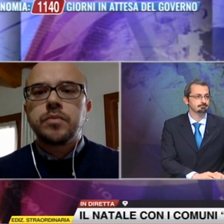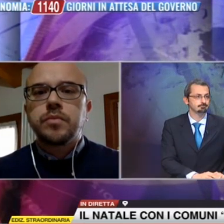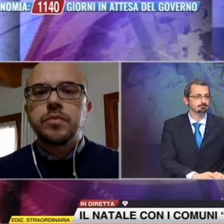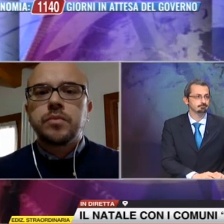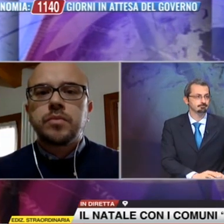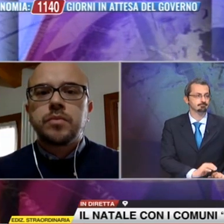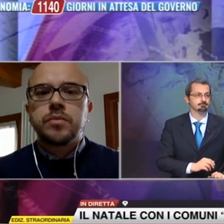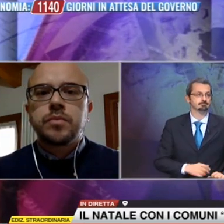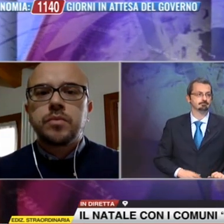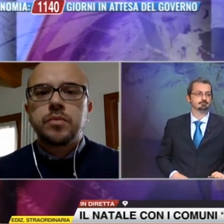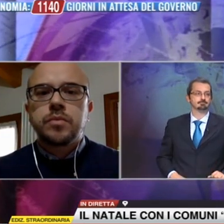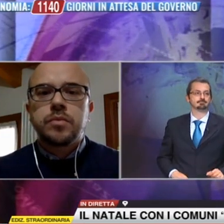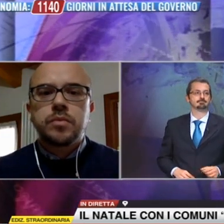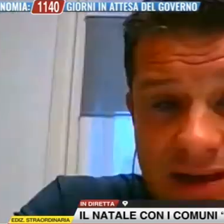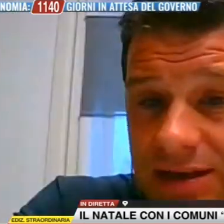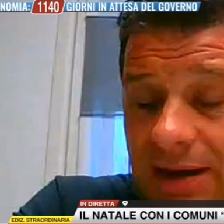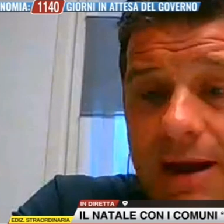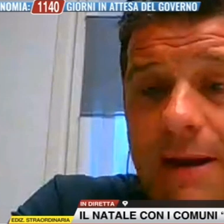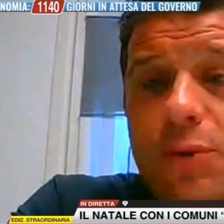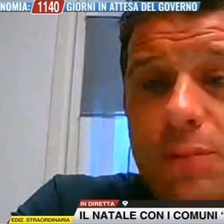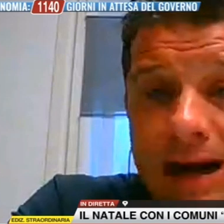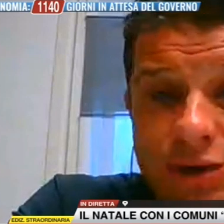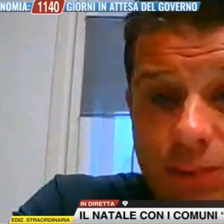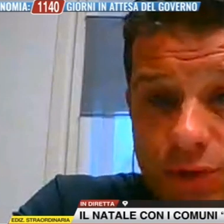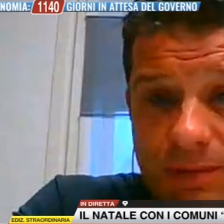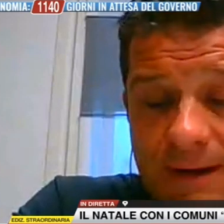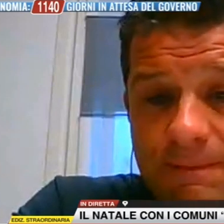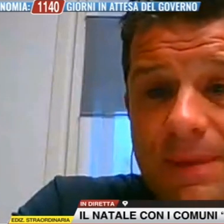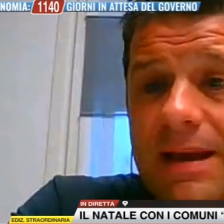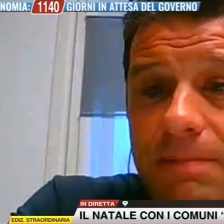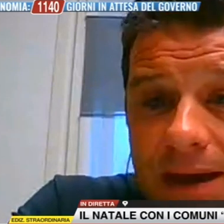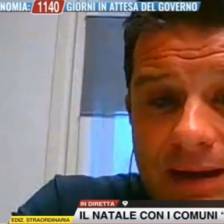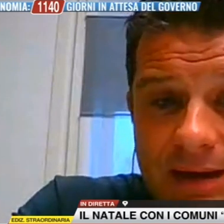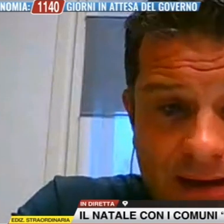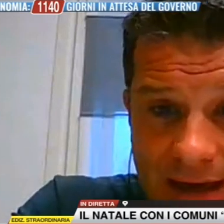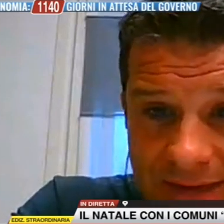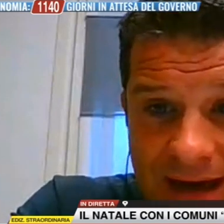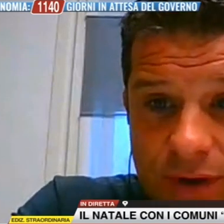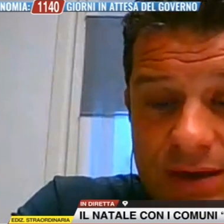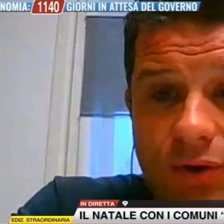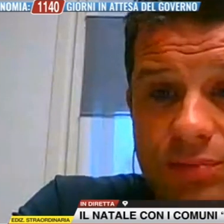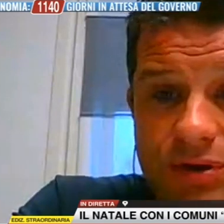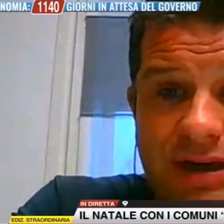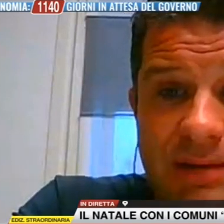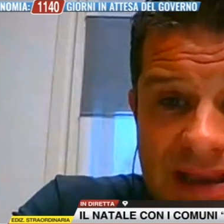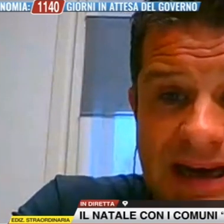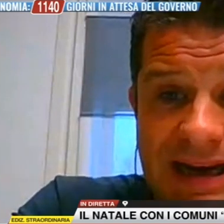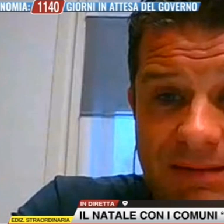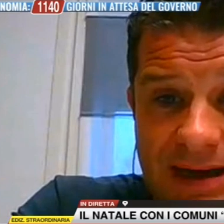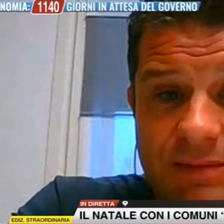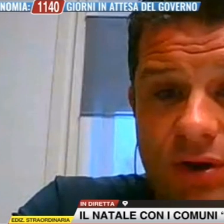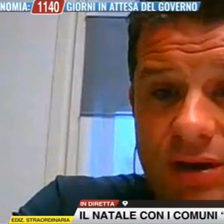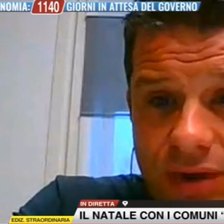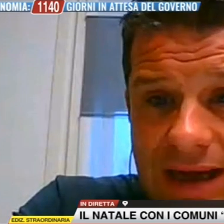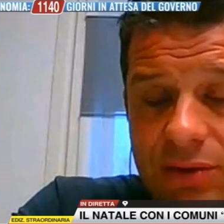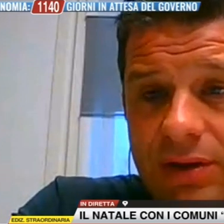del contagio, delle terapie intensive, dei decessi più basso possibile. Per arrivare a questo bisogna limitare al